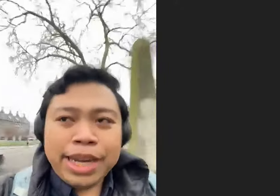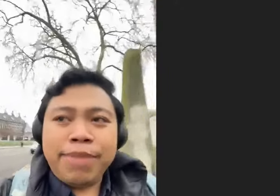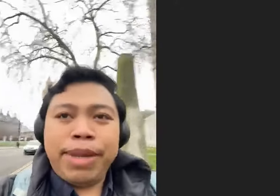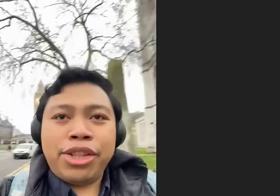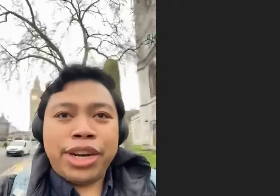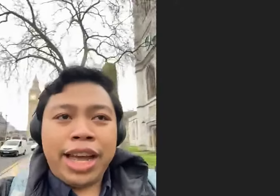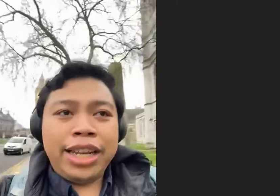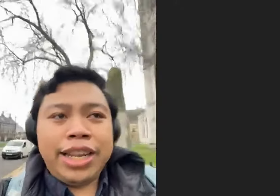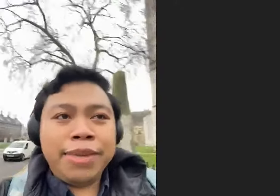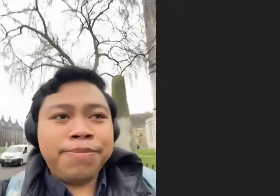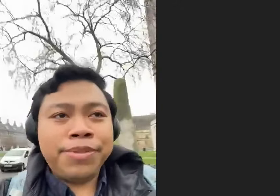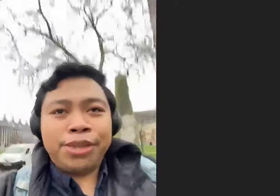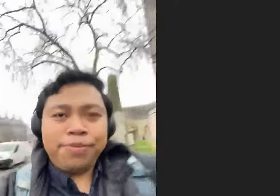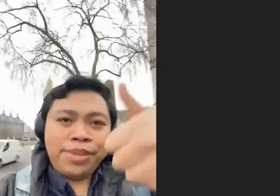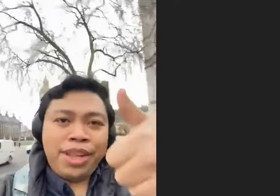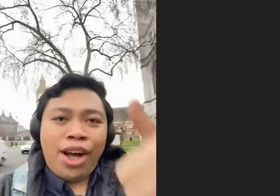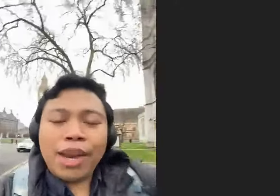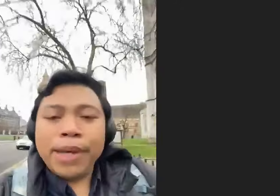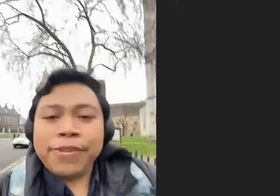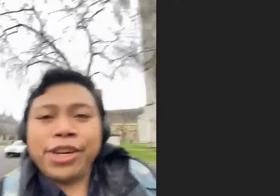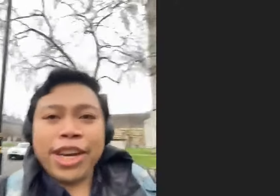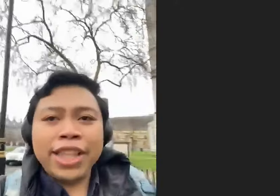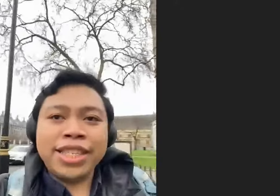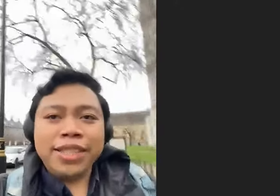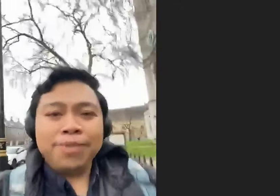plus ment hari